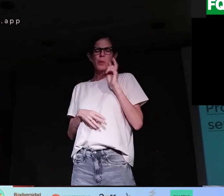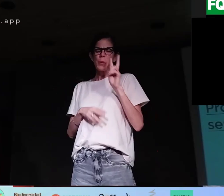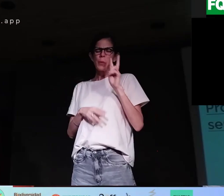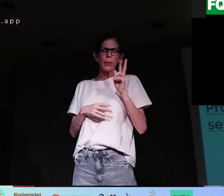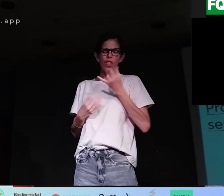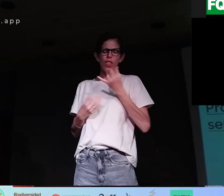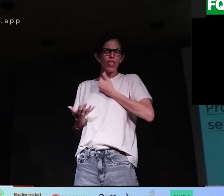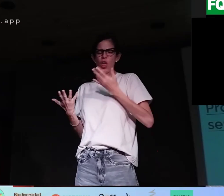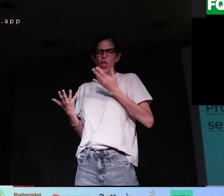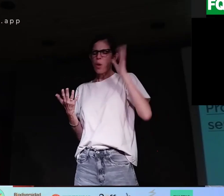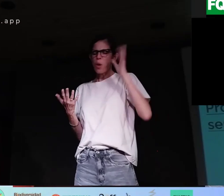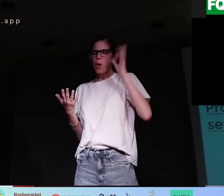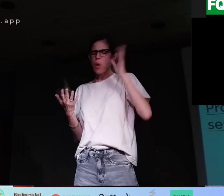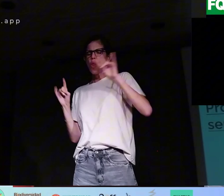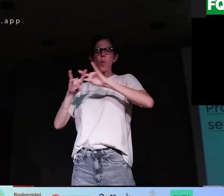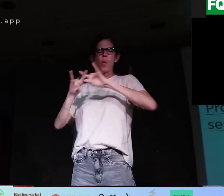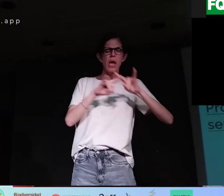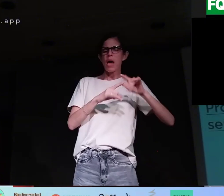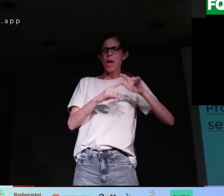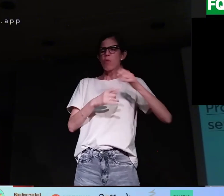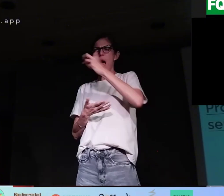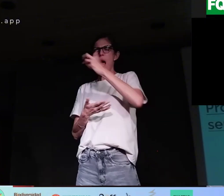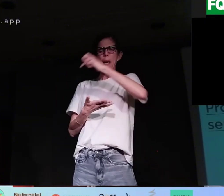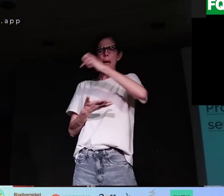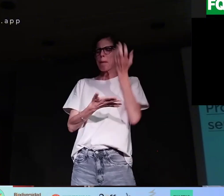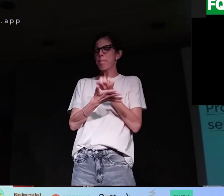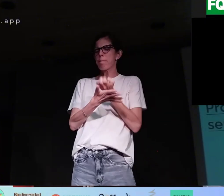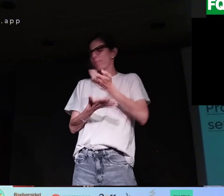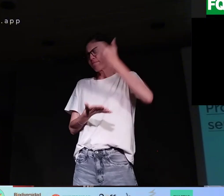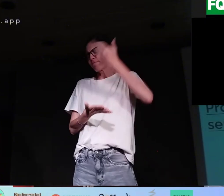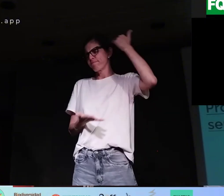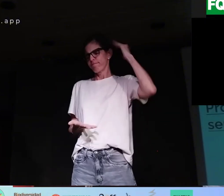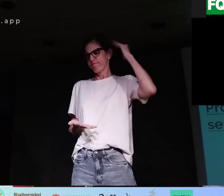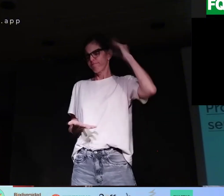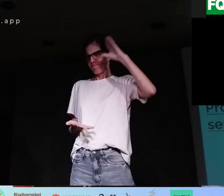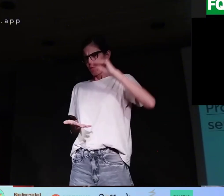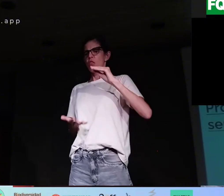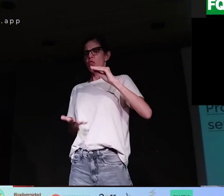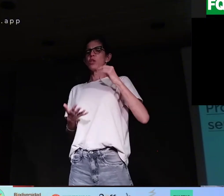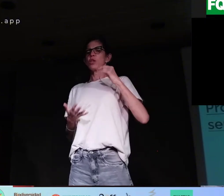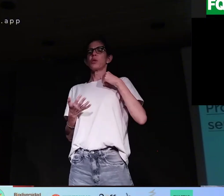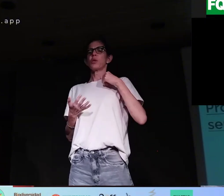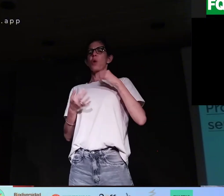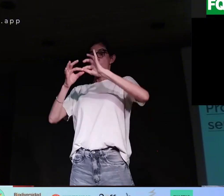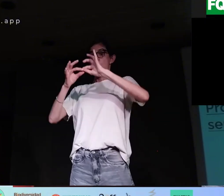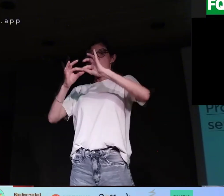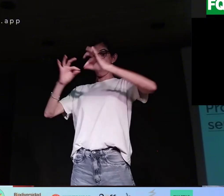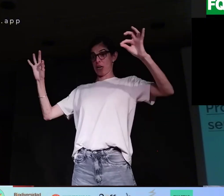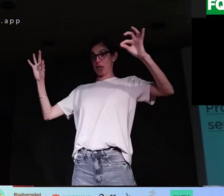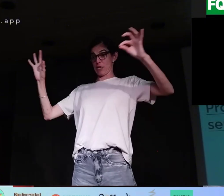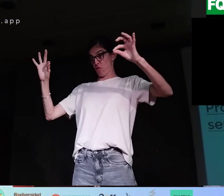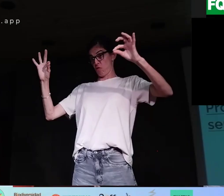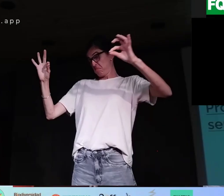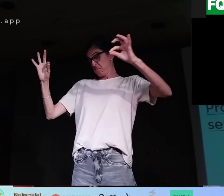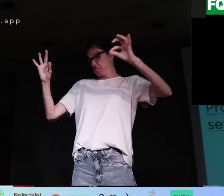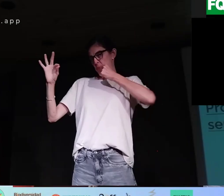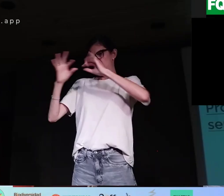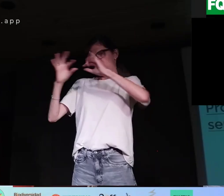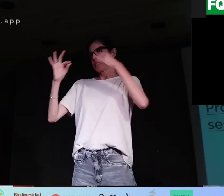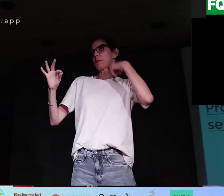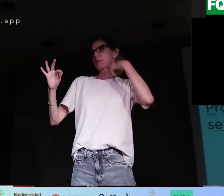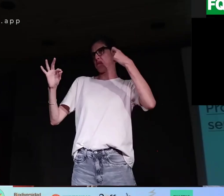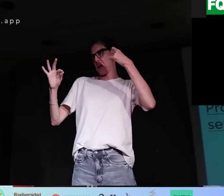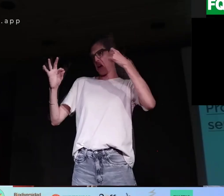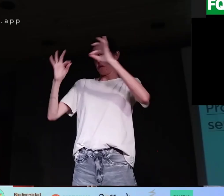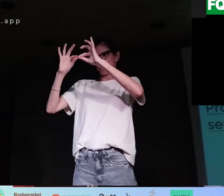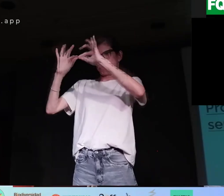yo, por lo que conozco y lo que he visto en sitios web o en diferentes aplicaciones, que no me acuerdo los nombres, pero